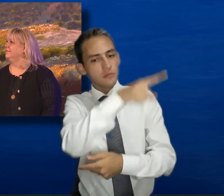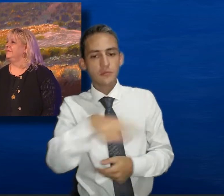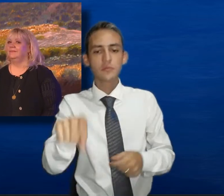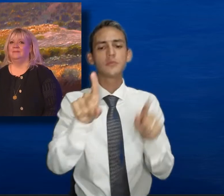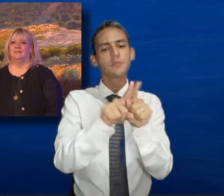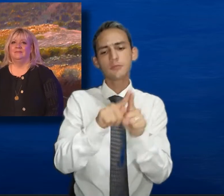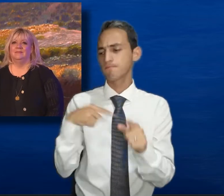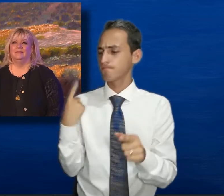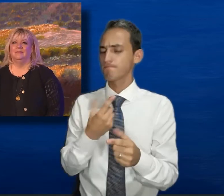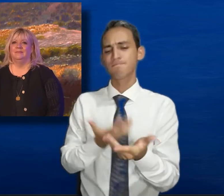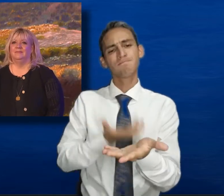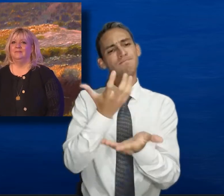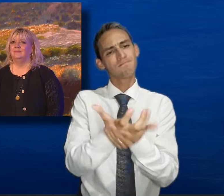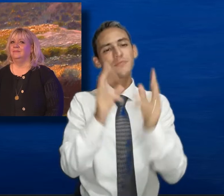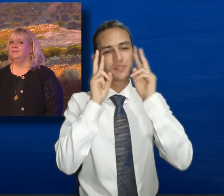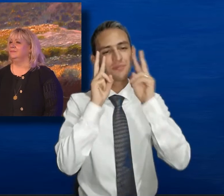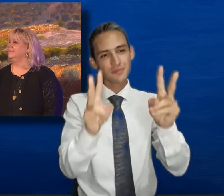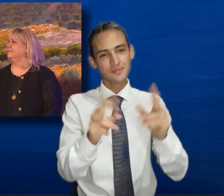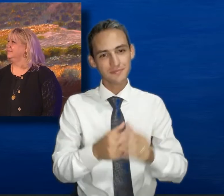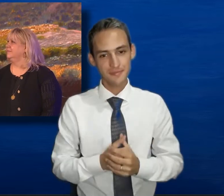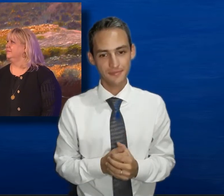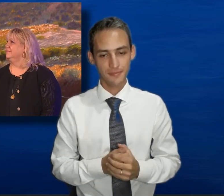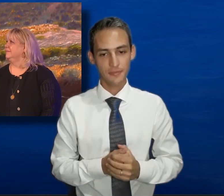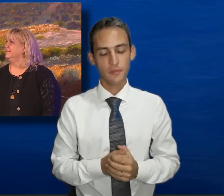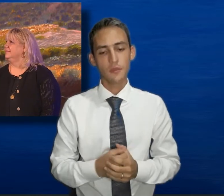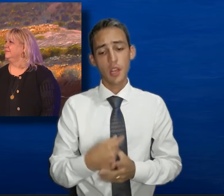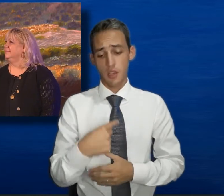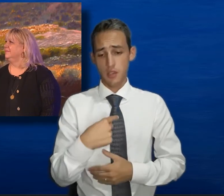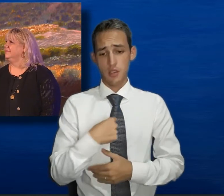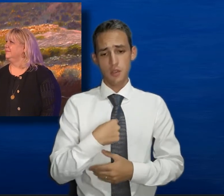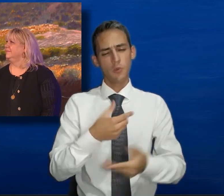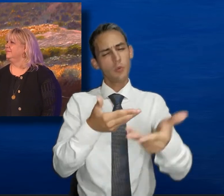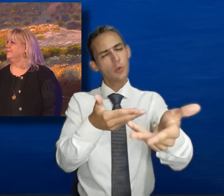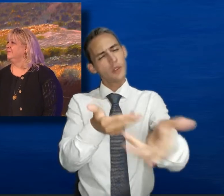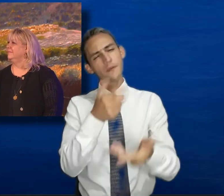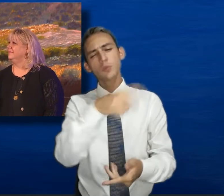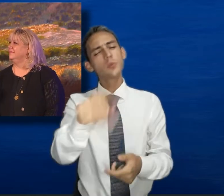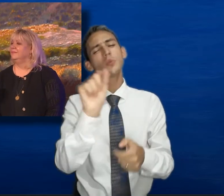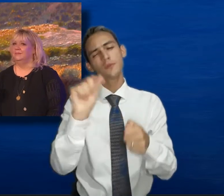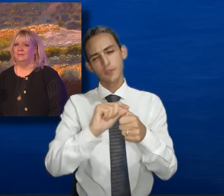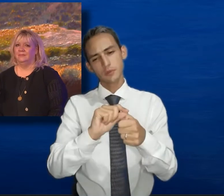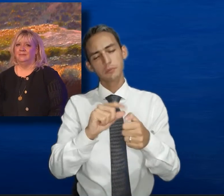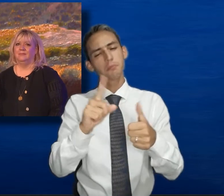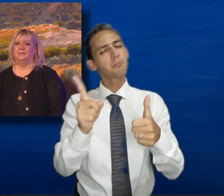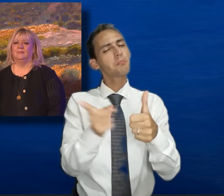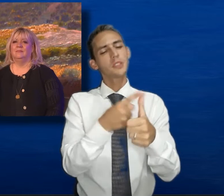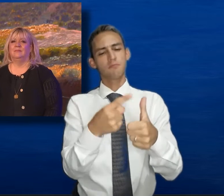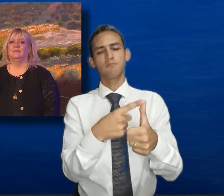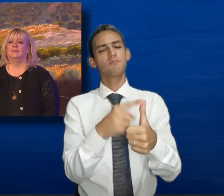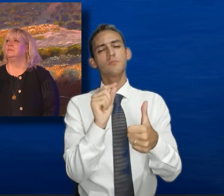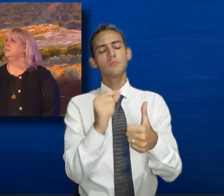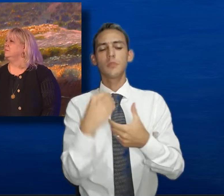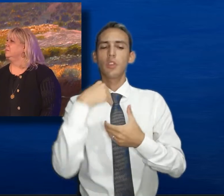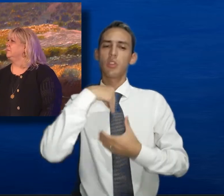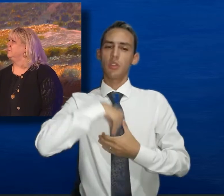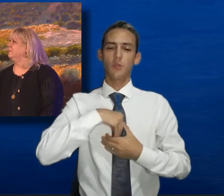e estender um convite a todos vocês e oferecer os nossos testemunhos. Eu os convido a,